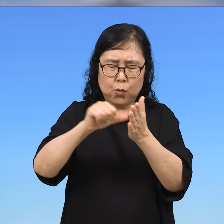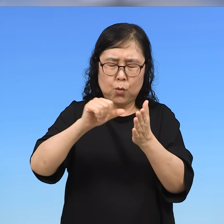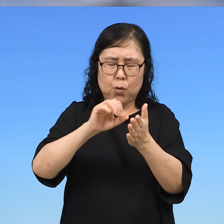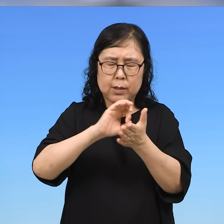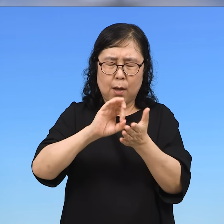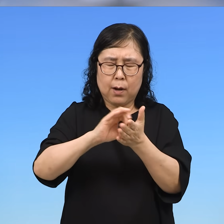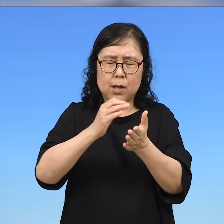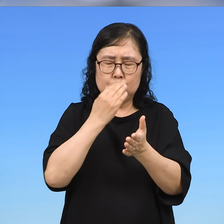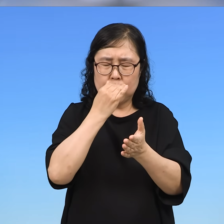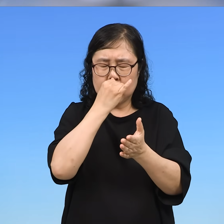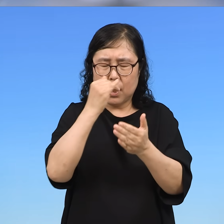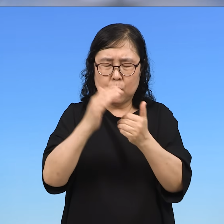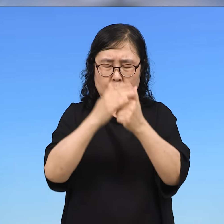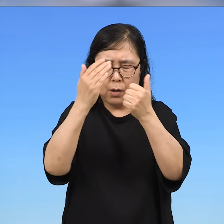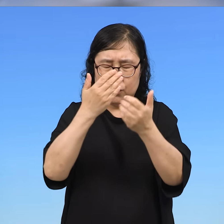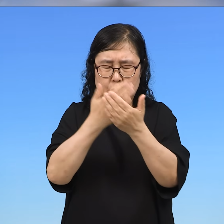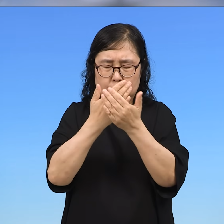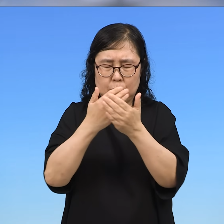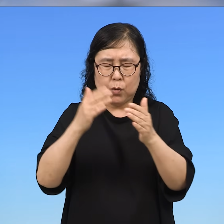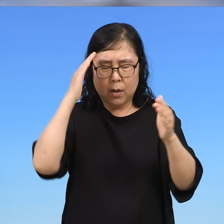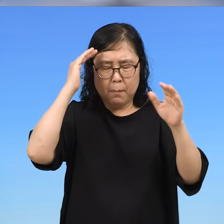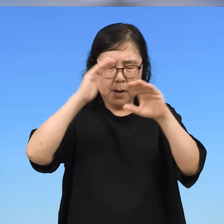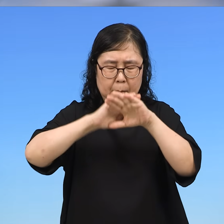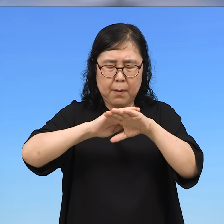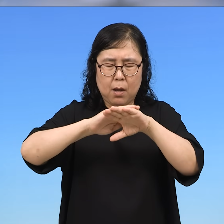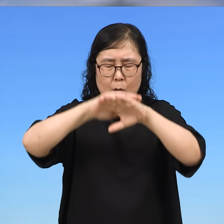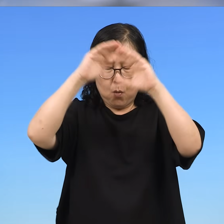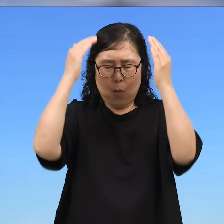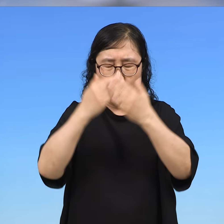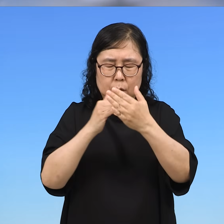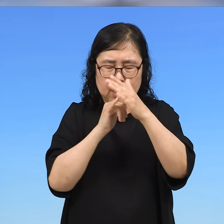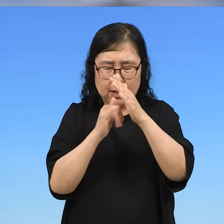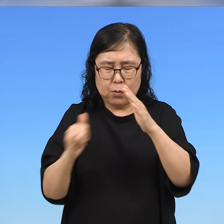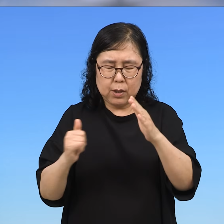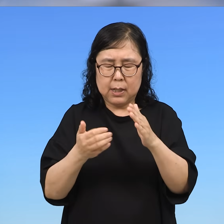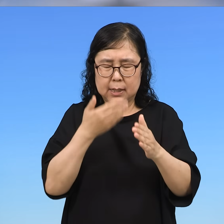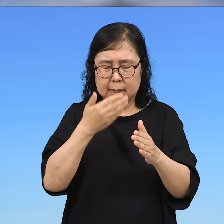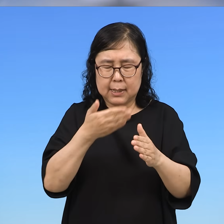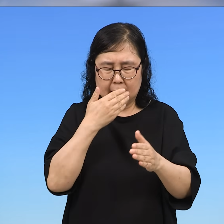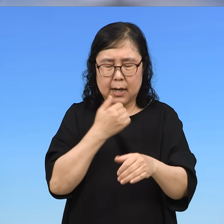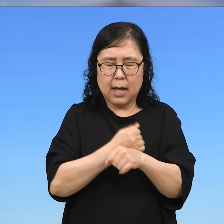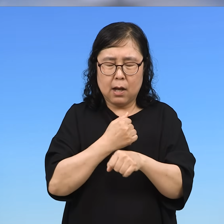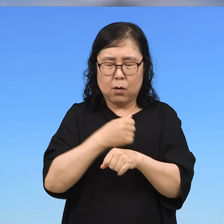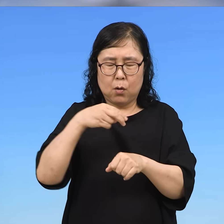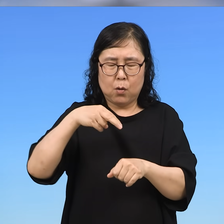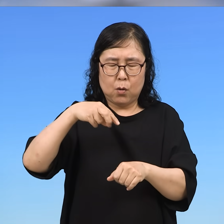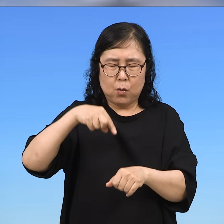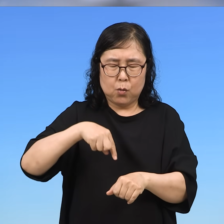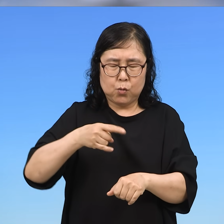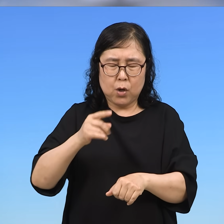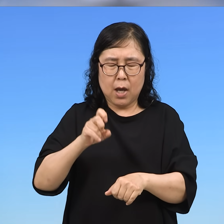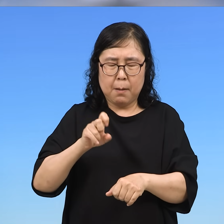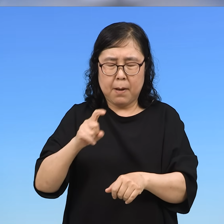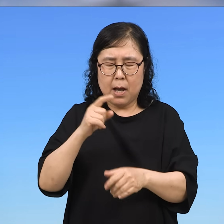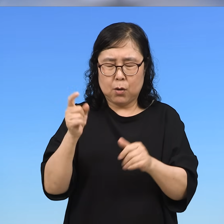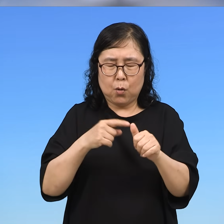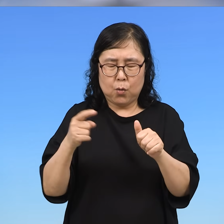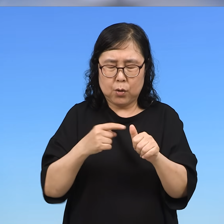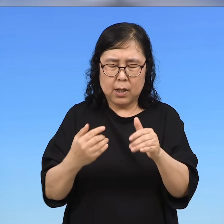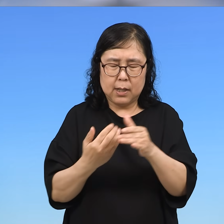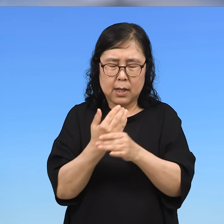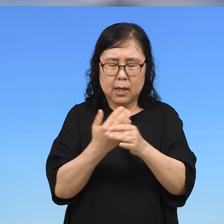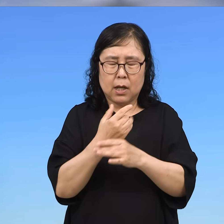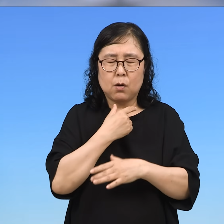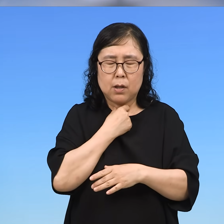지혜를 주시옵소서. 오늘 밤에 또 온 가족이 함께 식탁을 나누며 쉐마 교육이 일어나기를